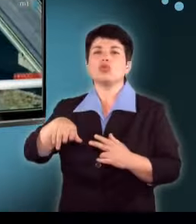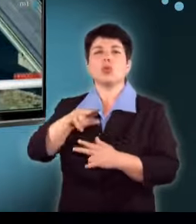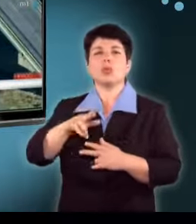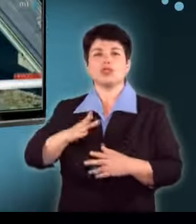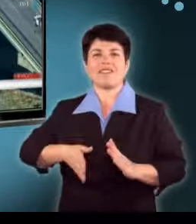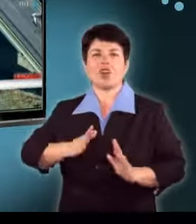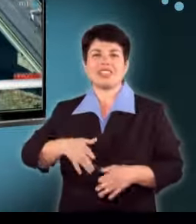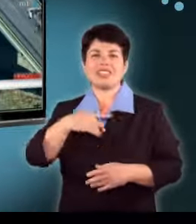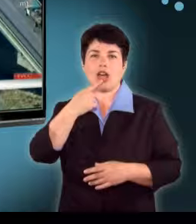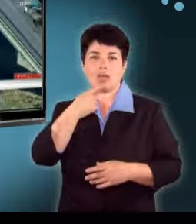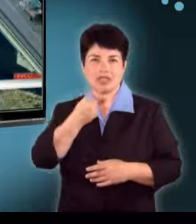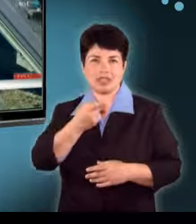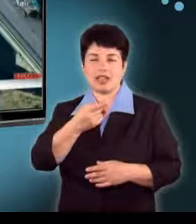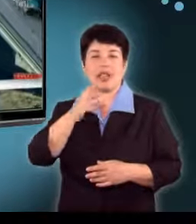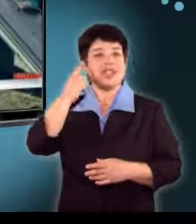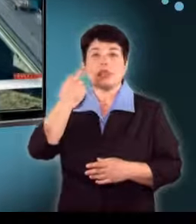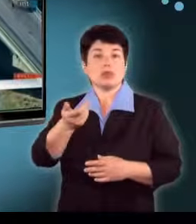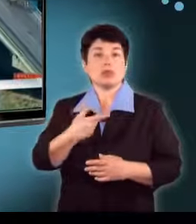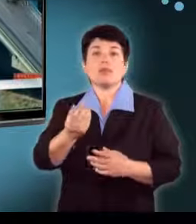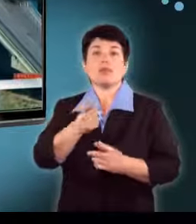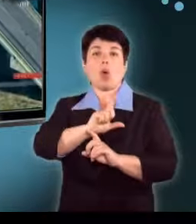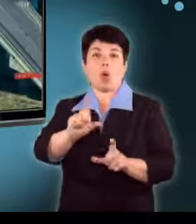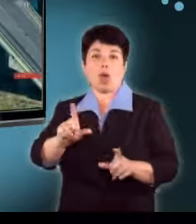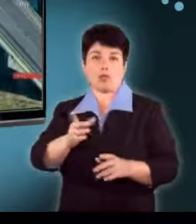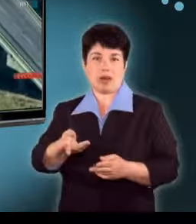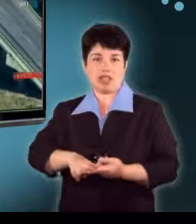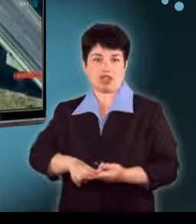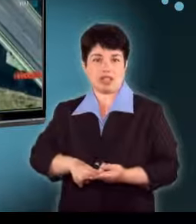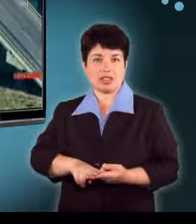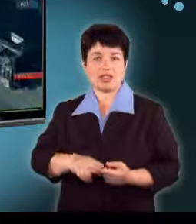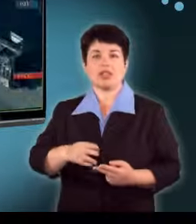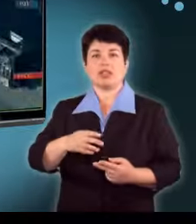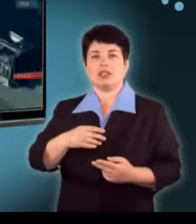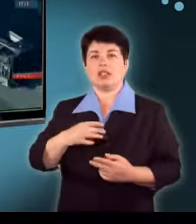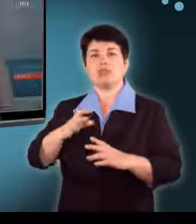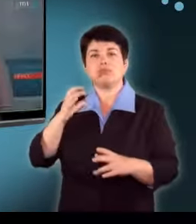mi okozta a balesetet. A busz Los Angelesből San Franciscóba tartott.